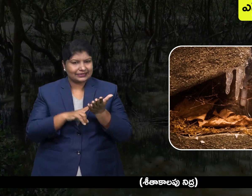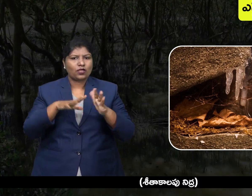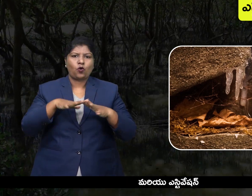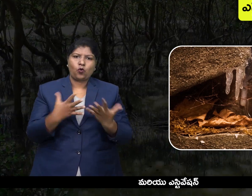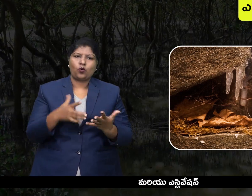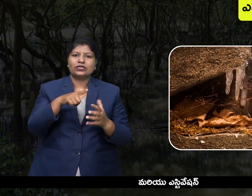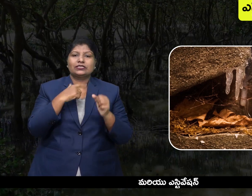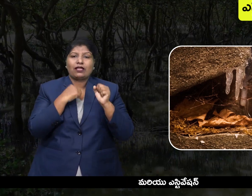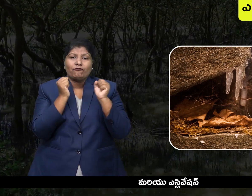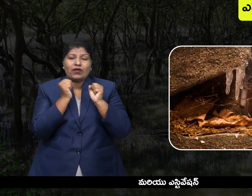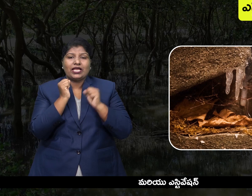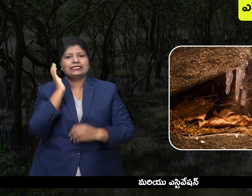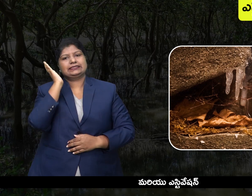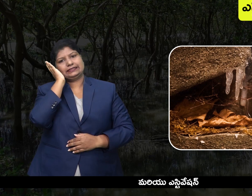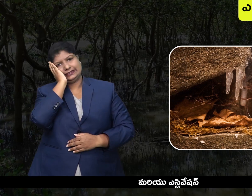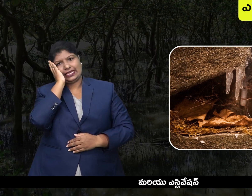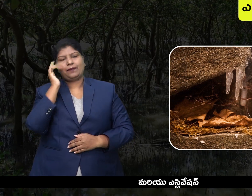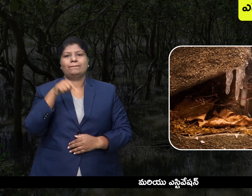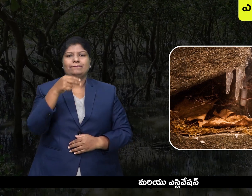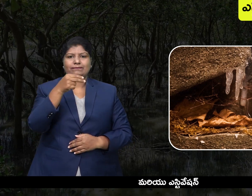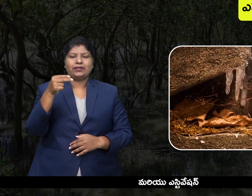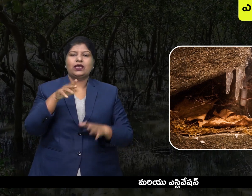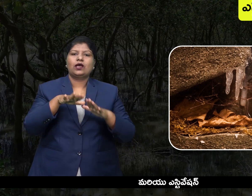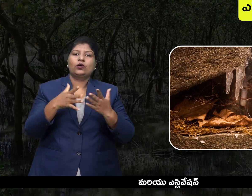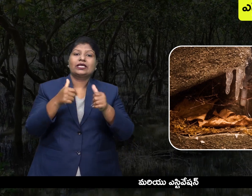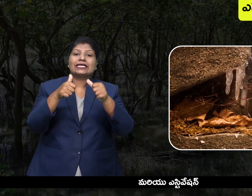శీతాకాలపు నిద్ర మరియు ఎస్టివేషన్,